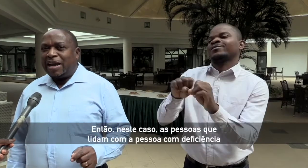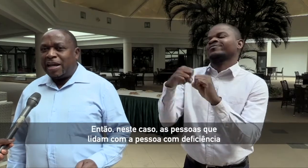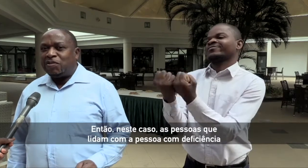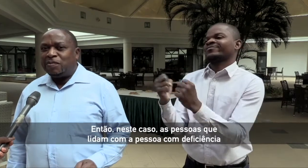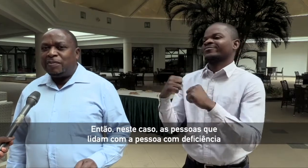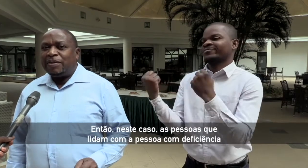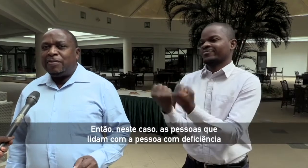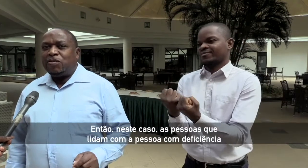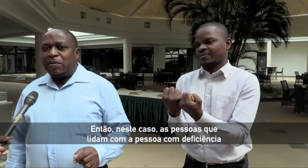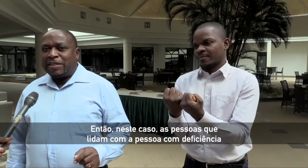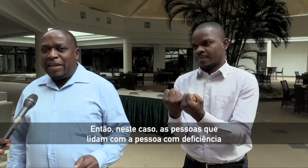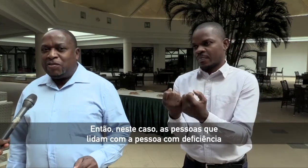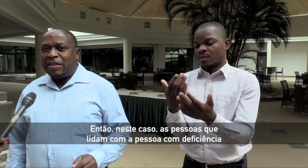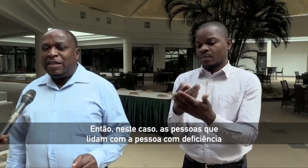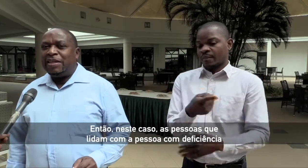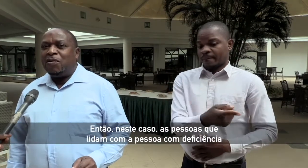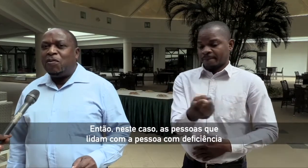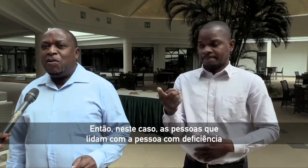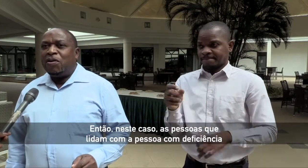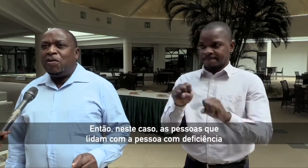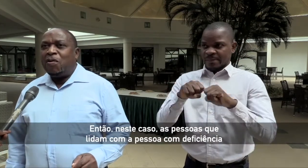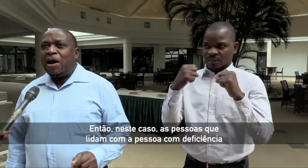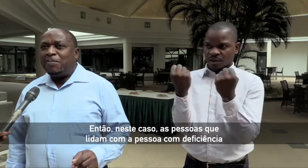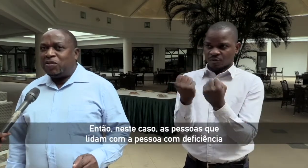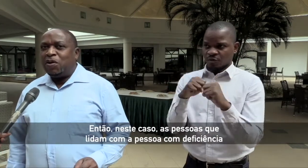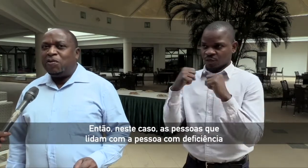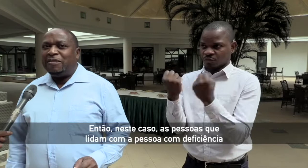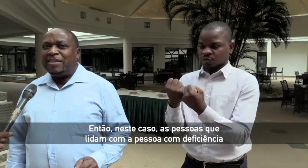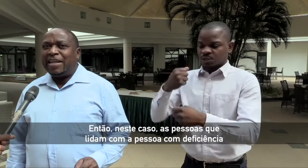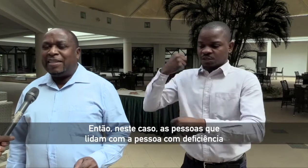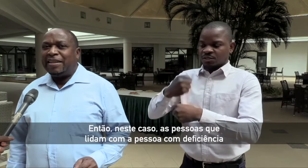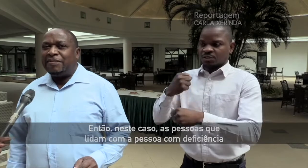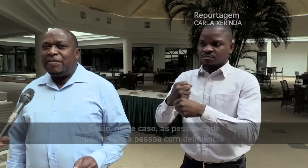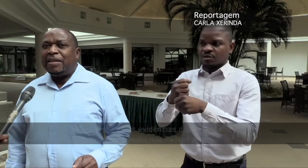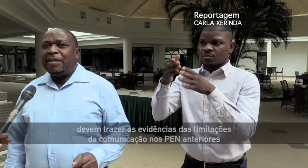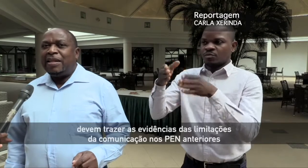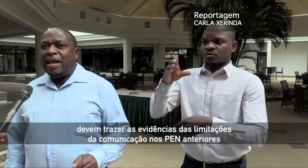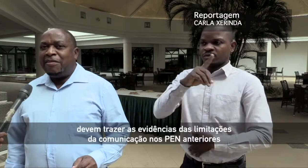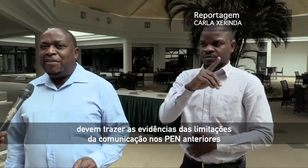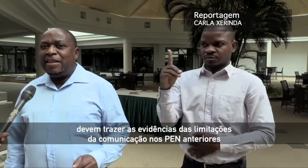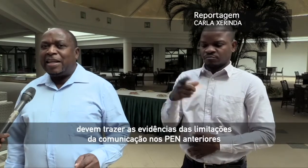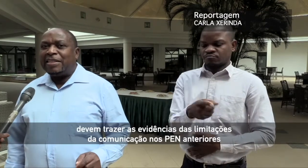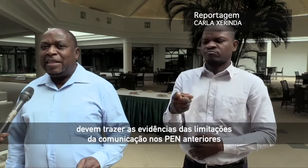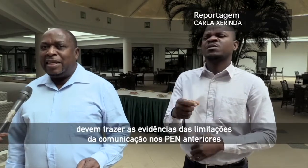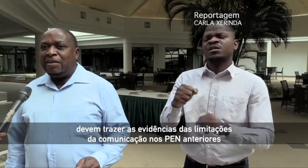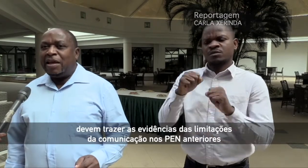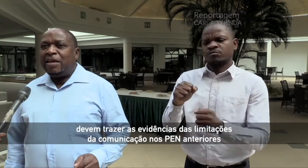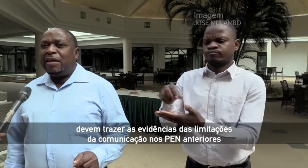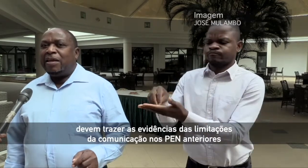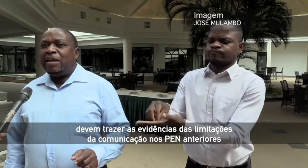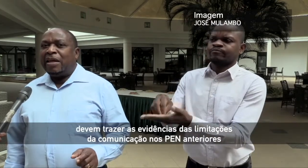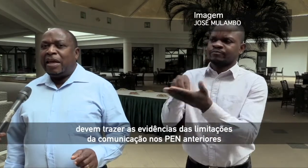Neste caso, os parceiros que lidam com a pessoa com deficiência devem trazer